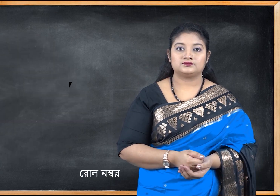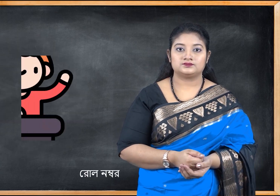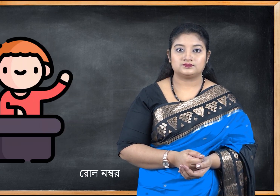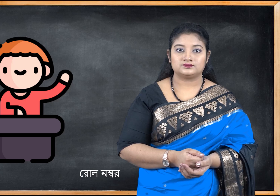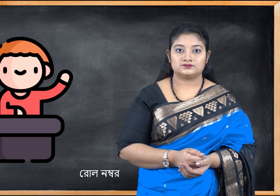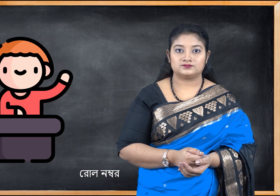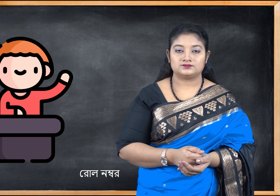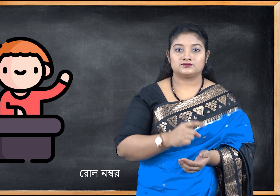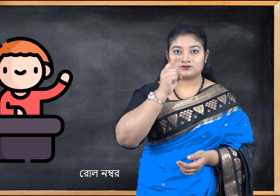রোল নম্বর,